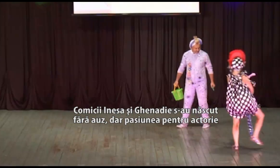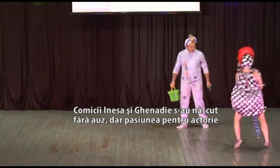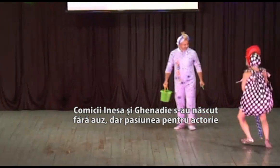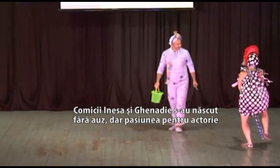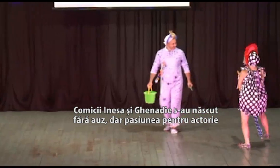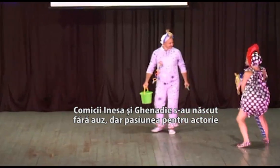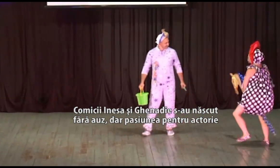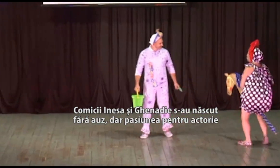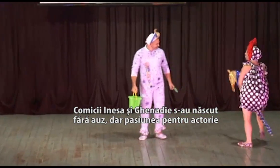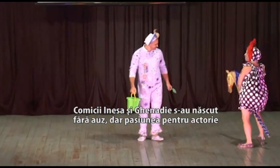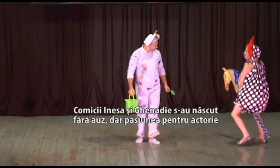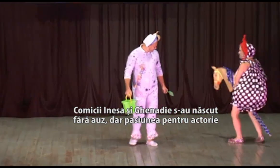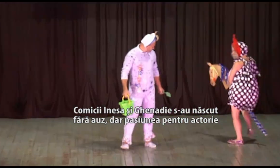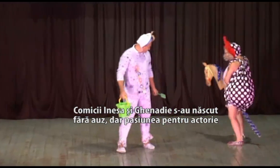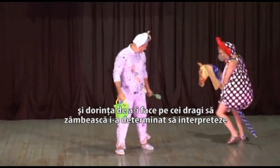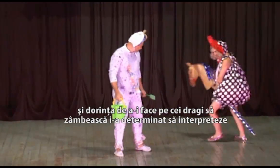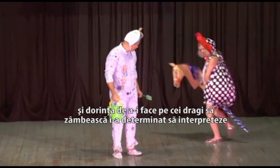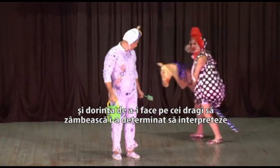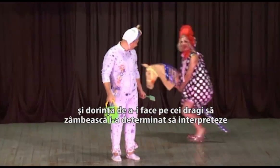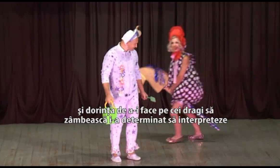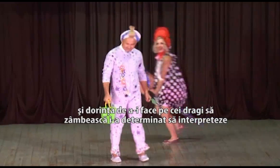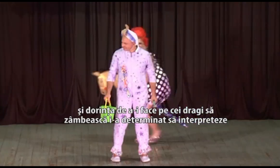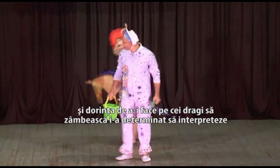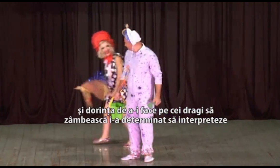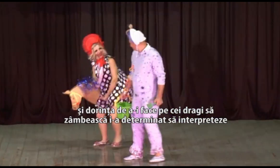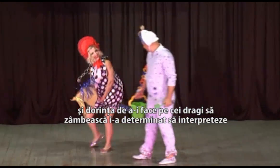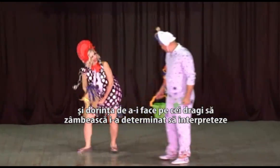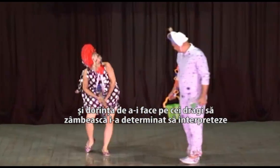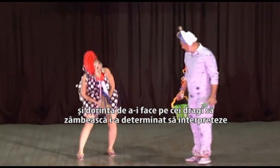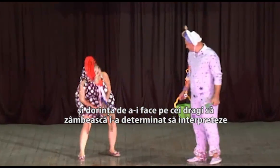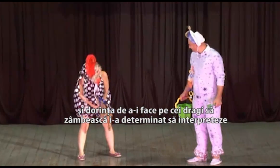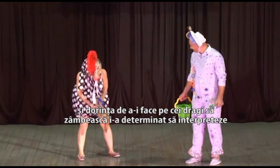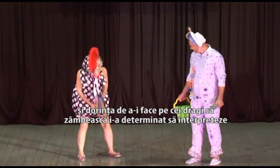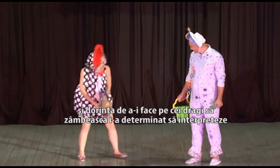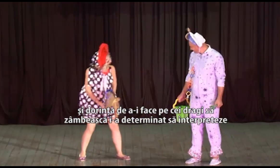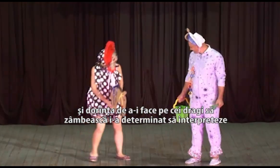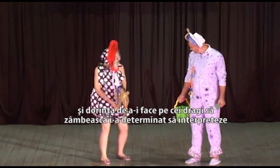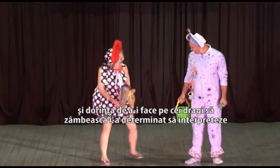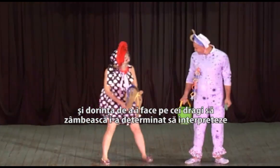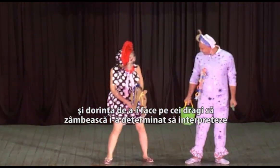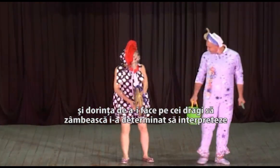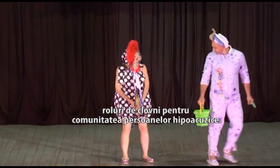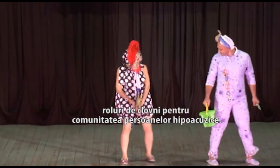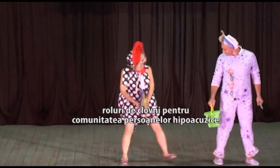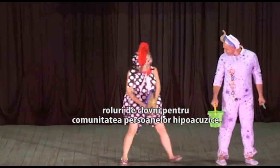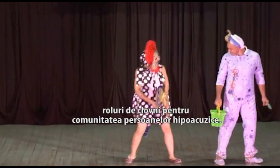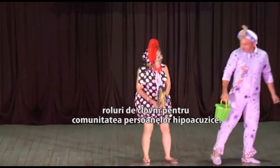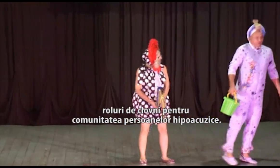auz, dar pasiunea pentru actorie și dorința de a-i face pe cei dragi să zâmbească i-a determinat să interpreteze roluri de clovni